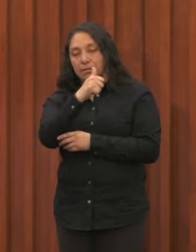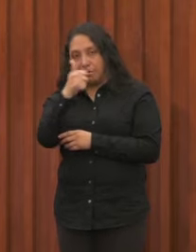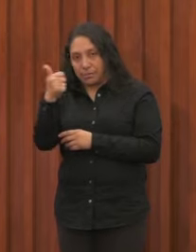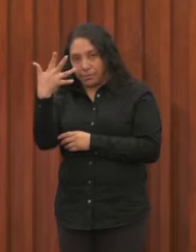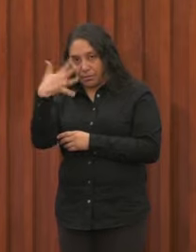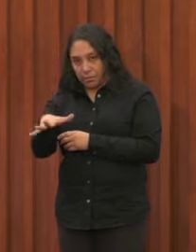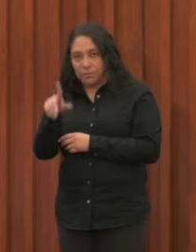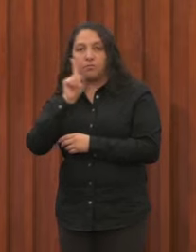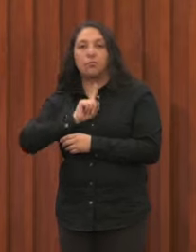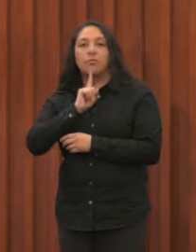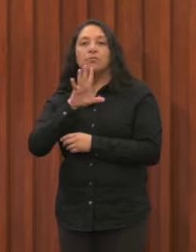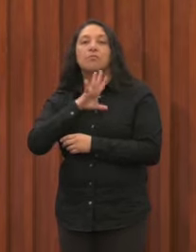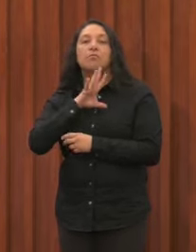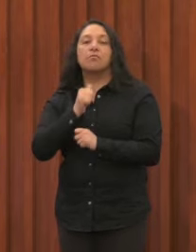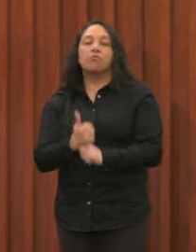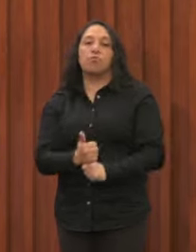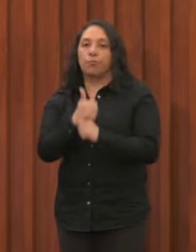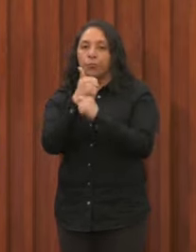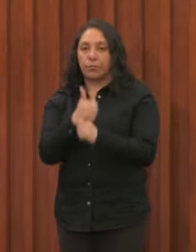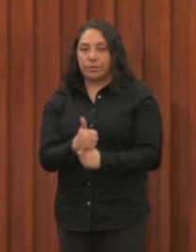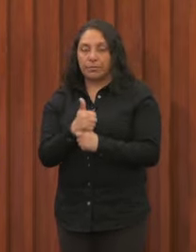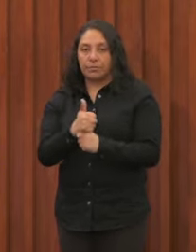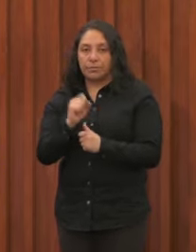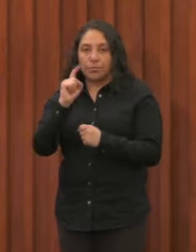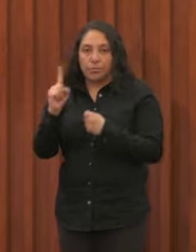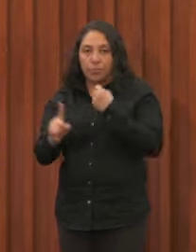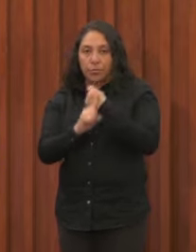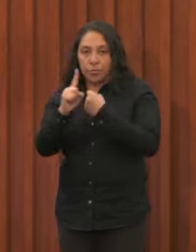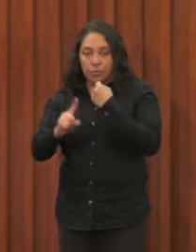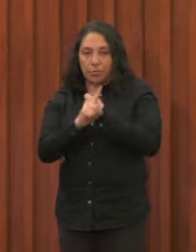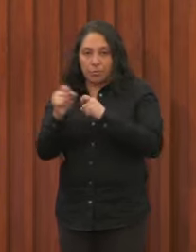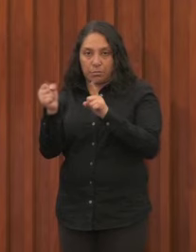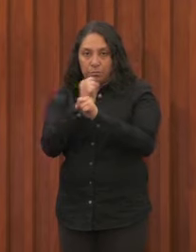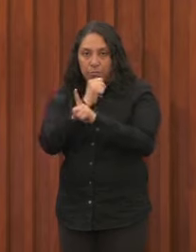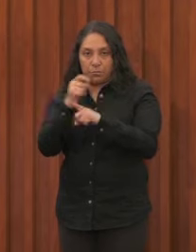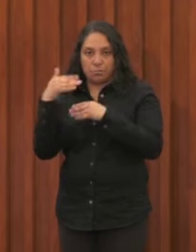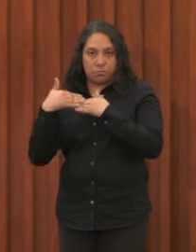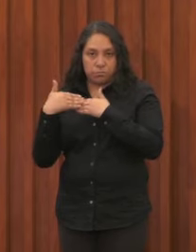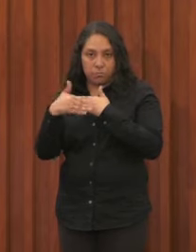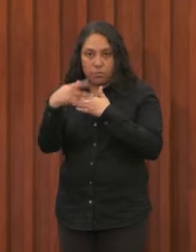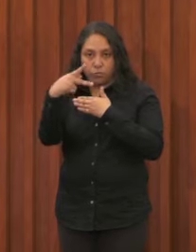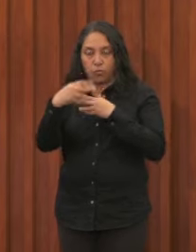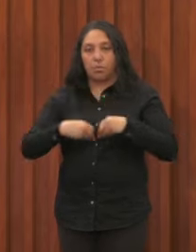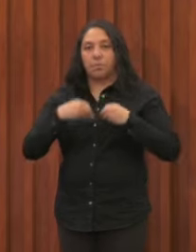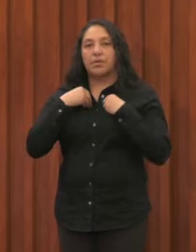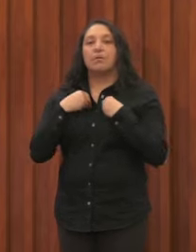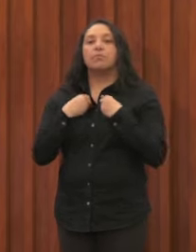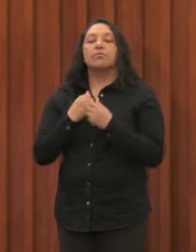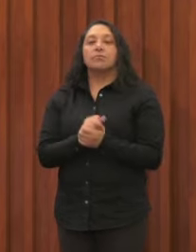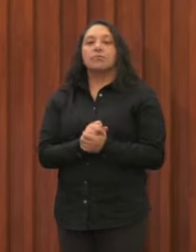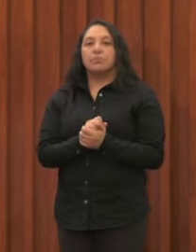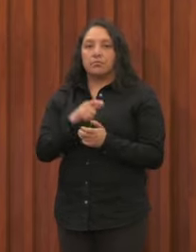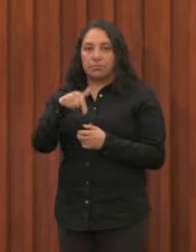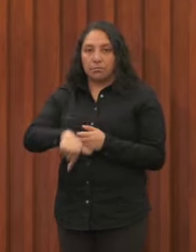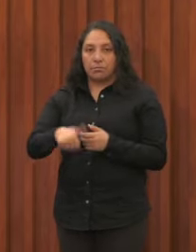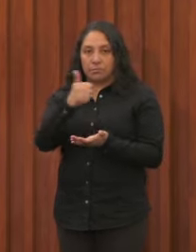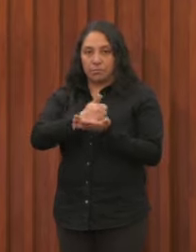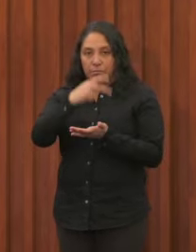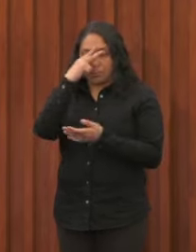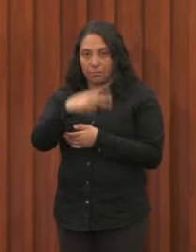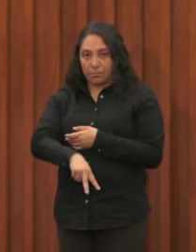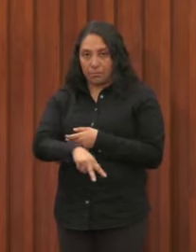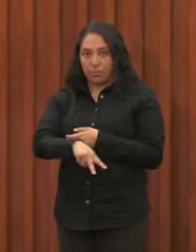mujeres, han sufrido al menos un incidente de violencia a lo largo de su vida, es decir, en el caso de la Ciudad de México la